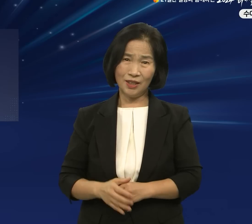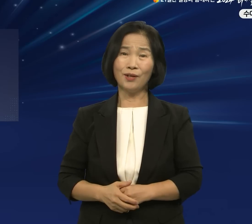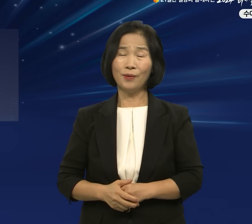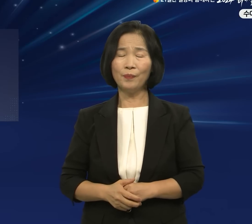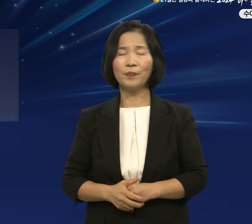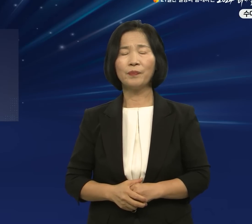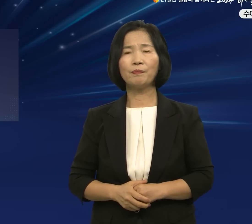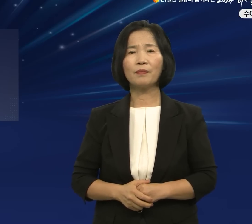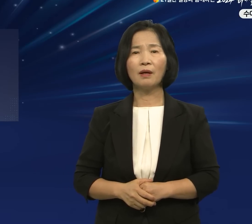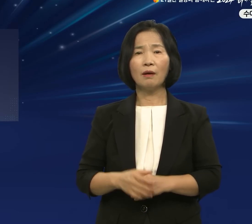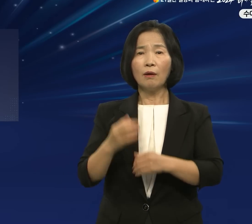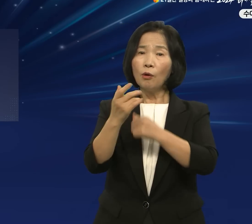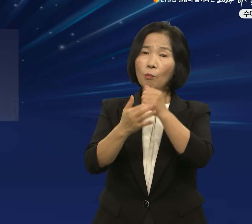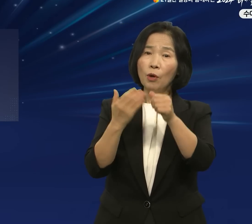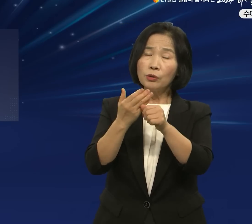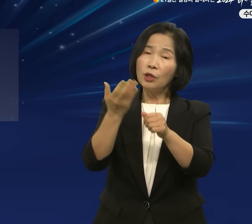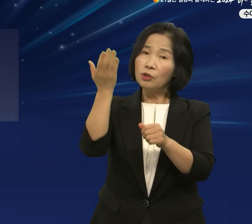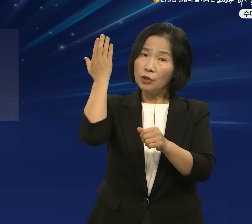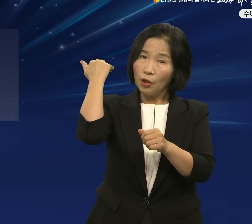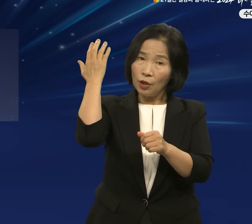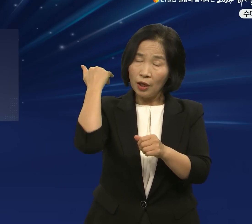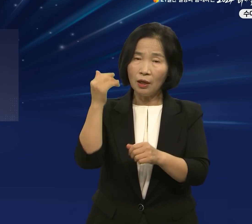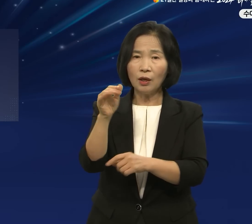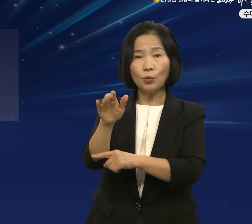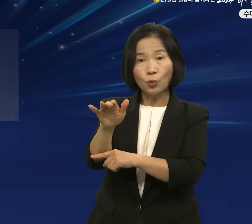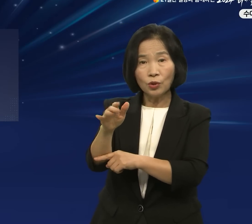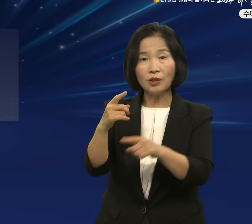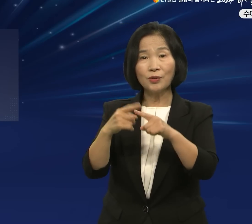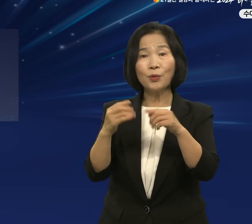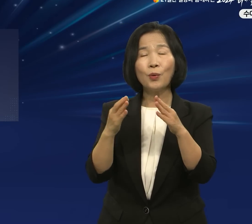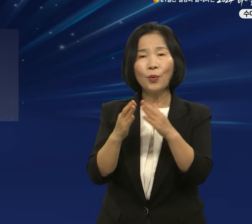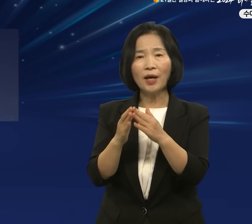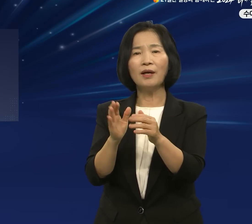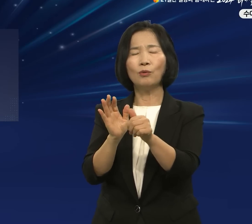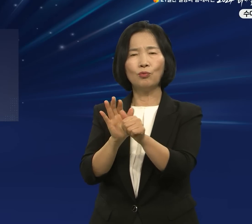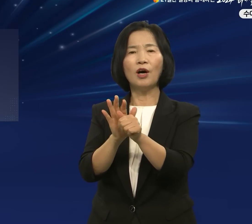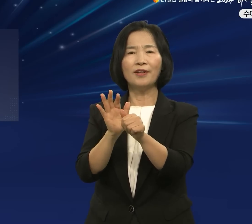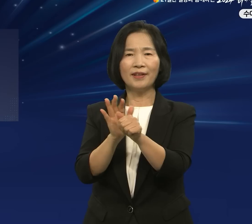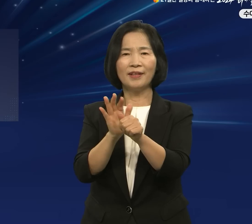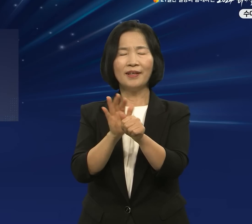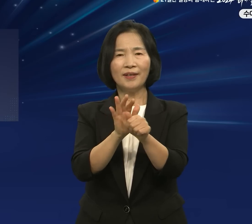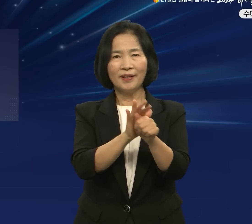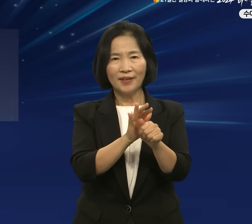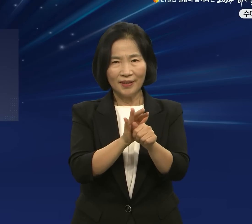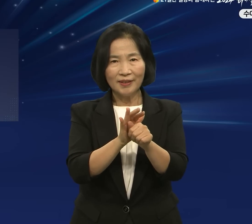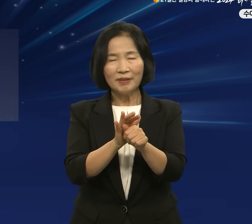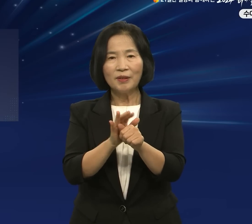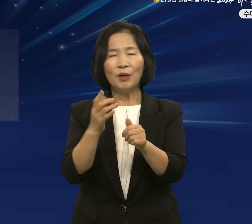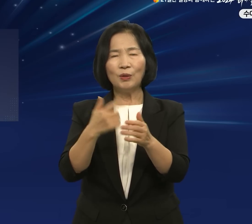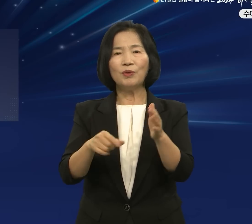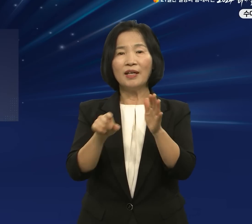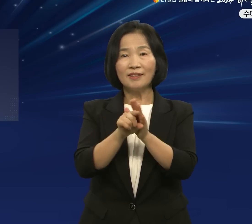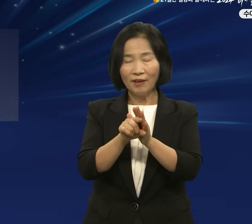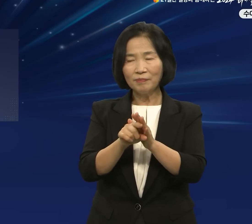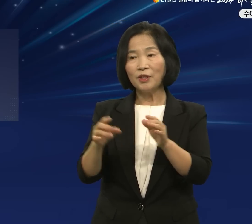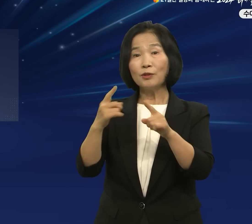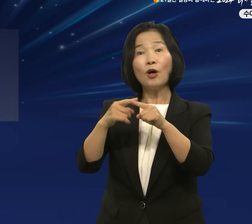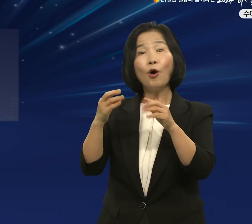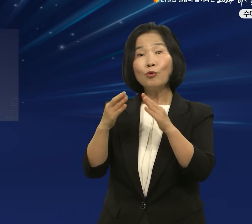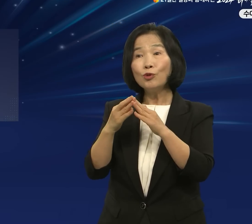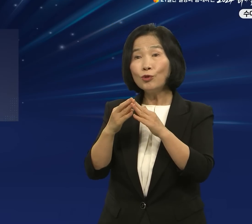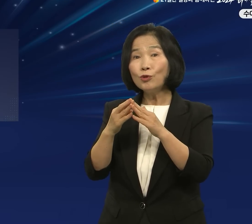몇 년 전에 농촌교회 후원을 위해서 서울 교회에서 답사로